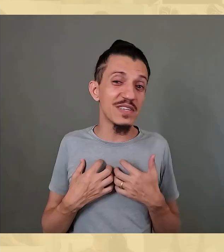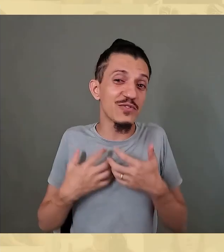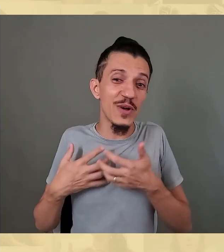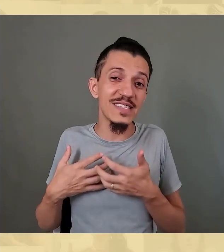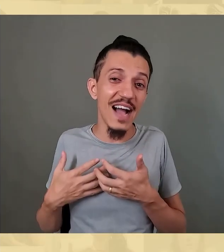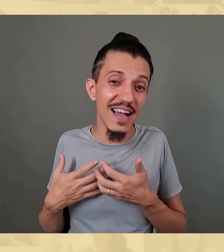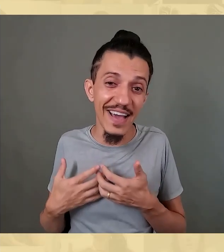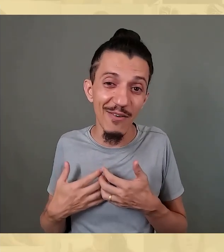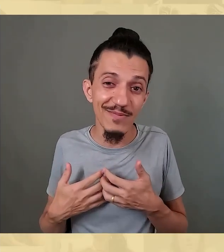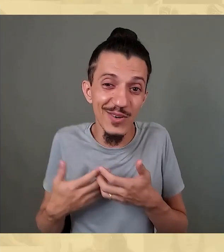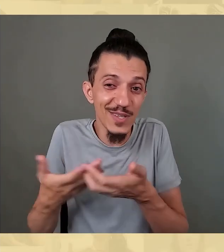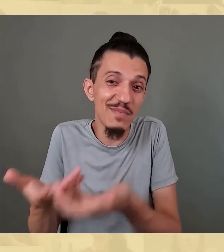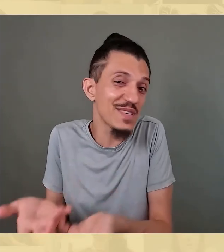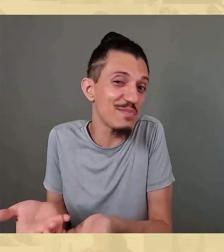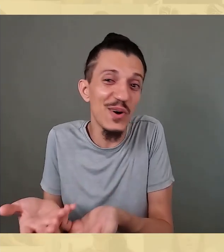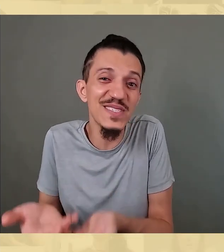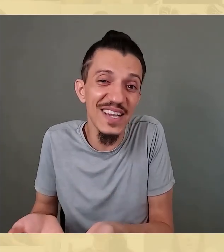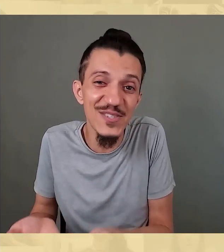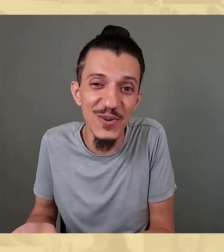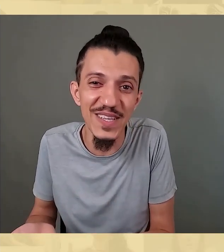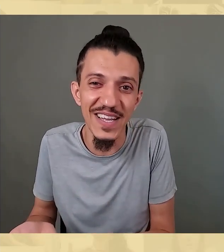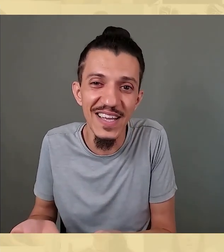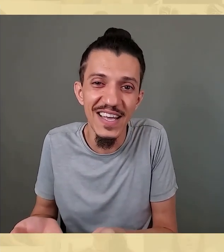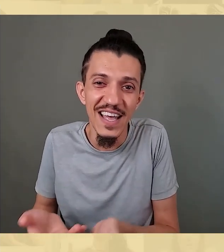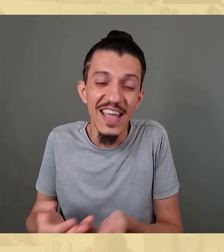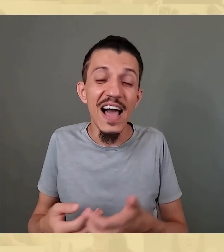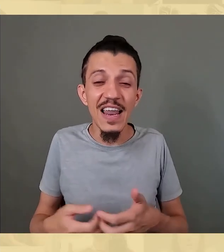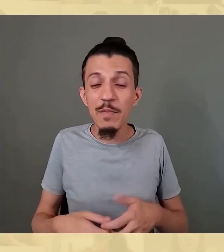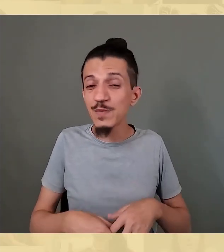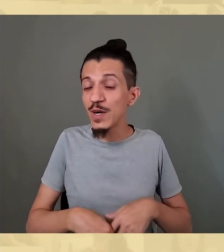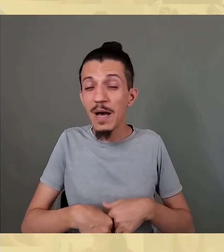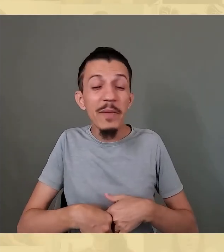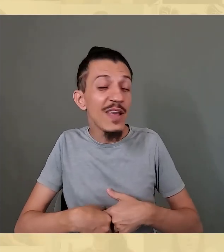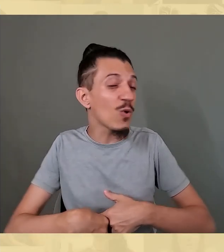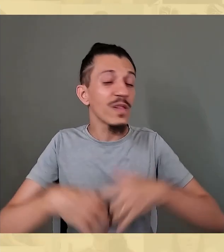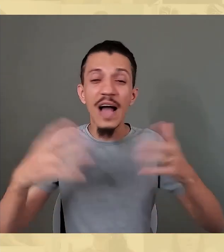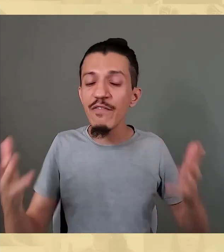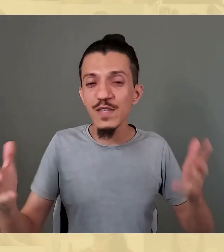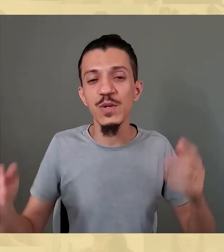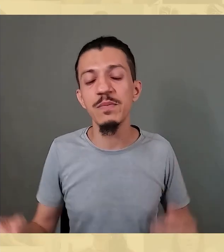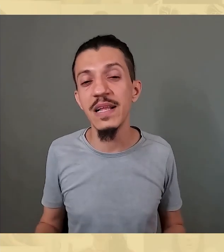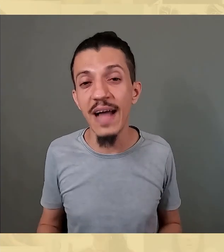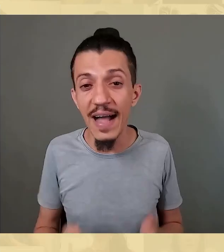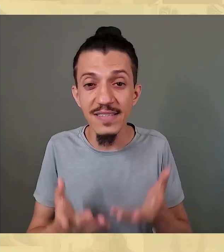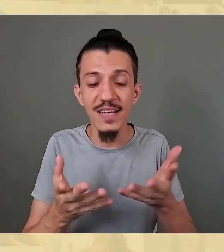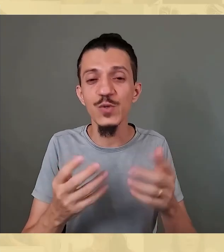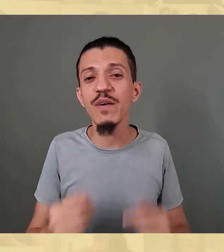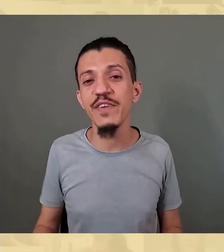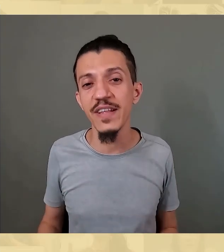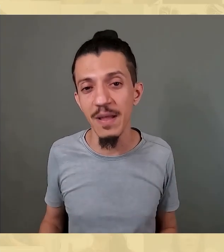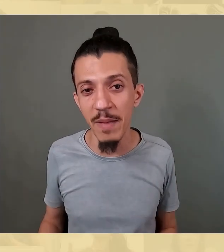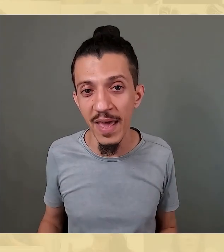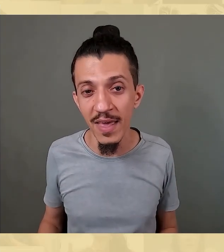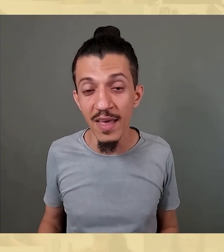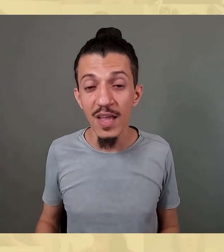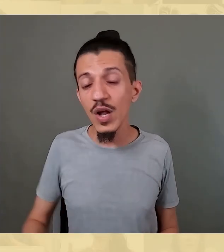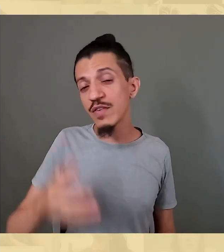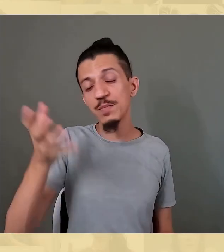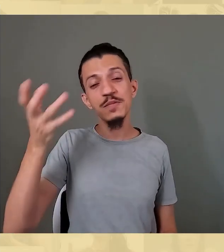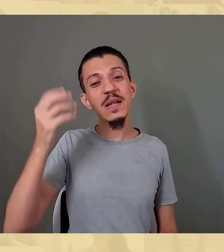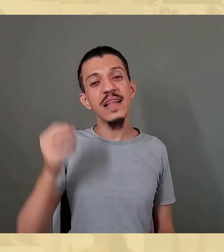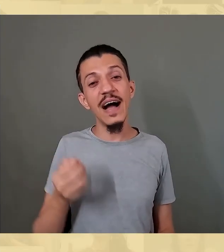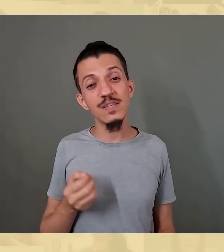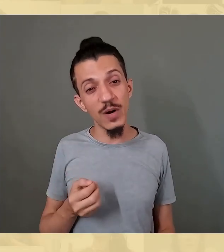inclusive, de conhecer a Raquel, que hoje é minha esposa e é surda. E a Libras pode abrir incontáveis possibilidades na sua vida também. E